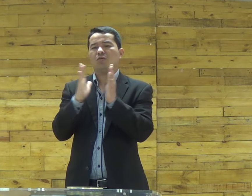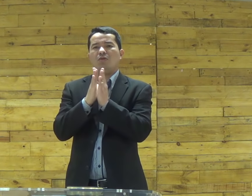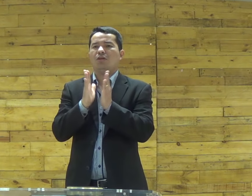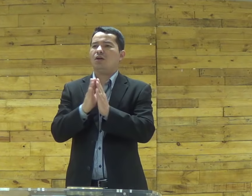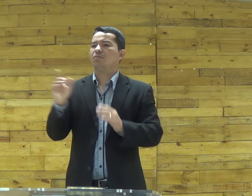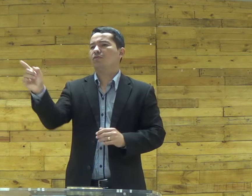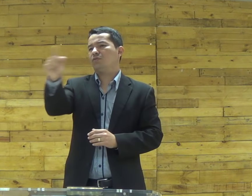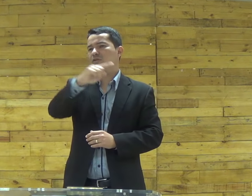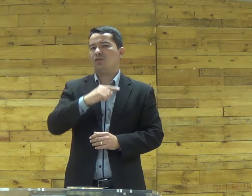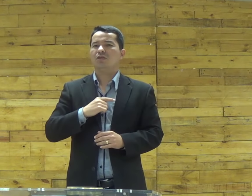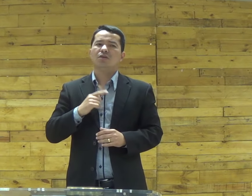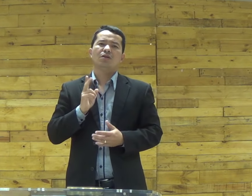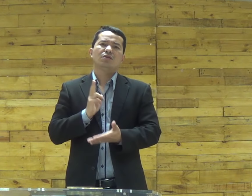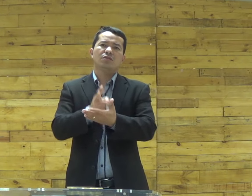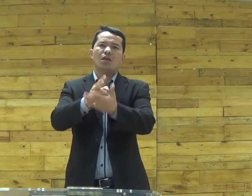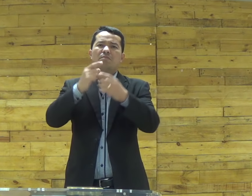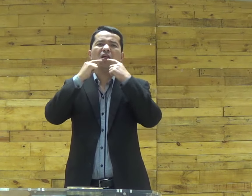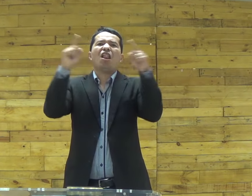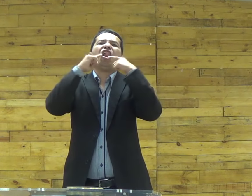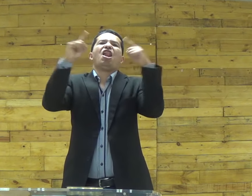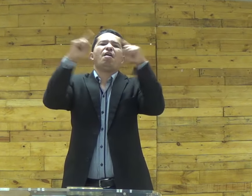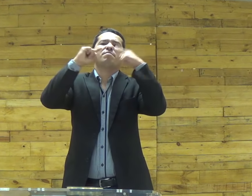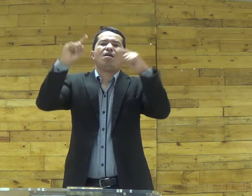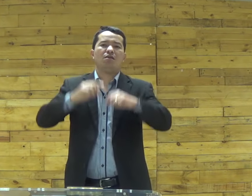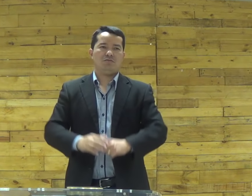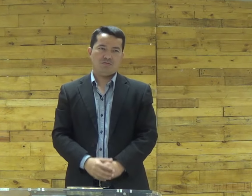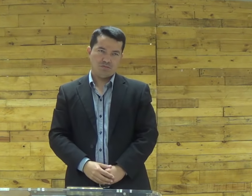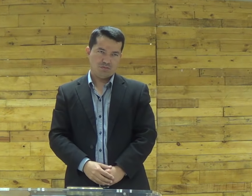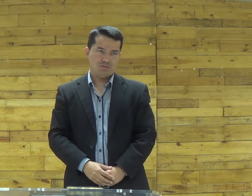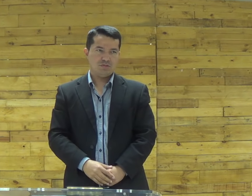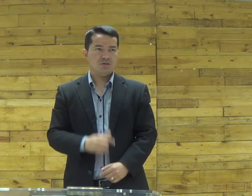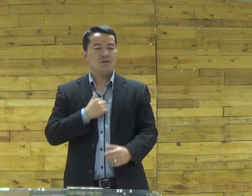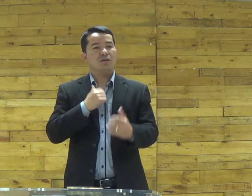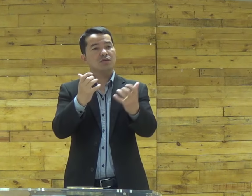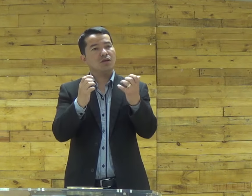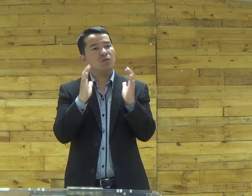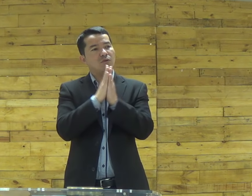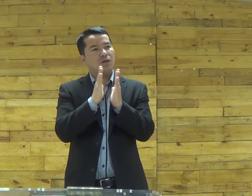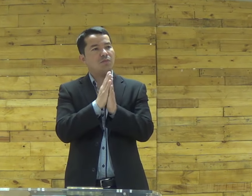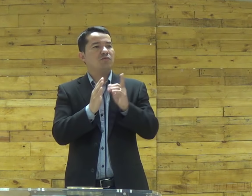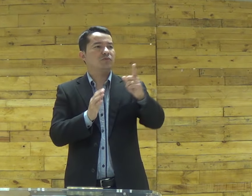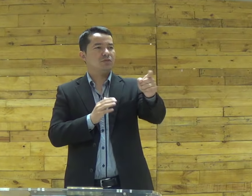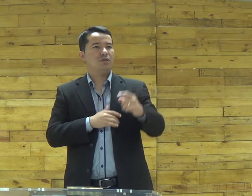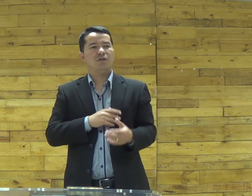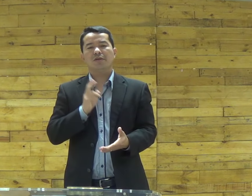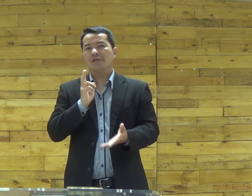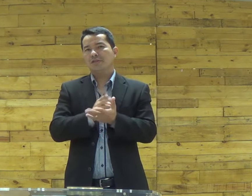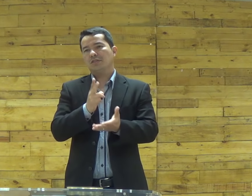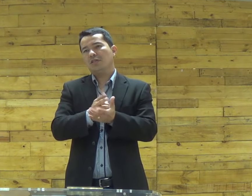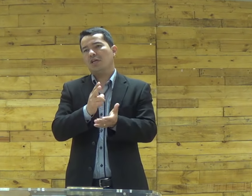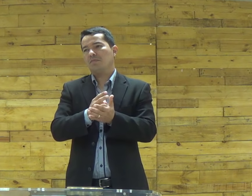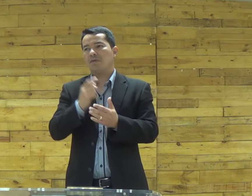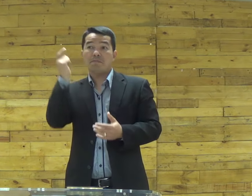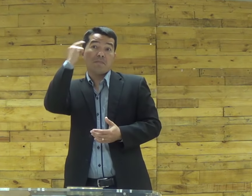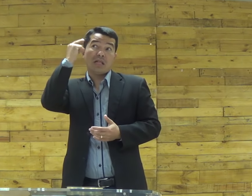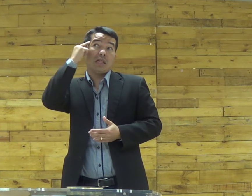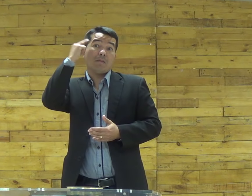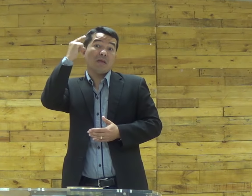Às vezes pode estar sempre triste. Queria orar por você que tá sempre reclamando. Eu queria orar por você que